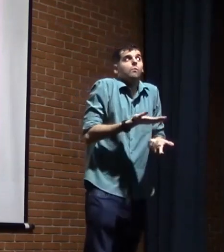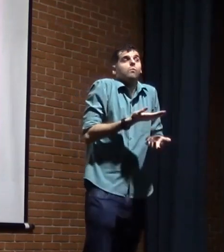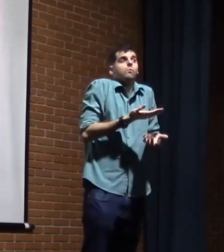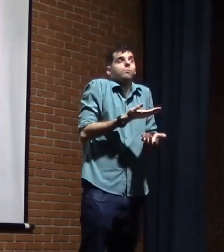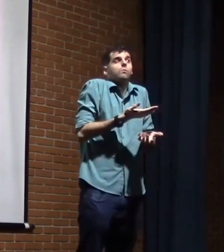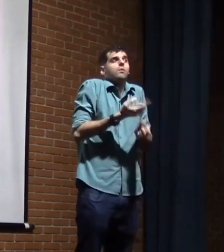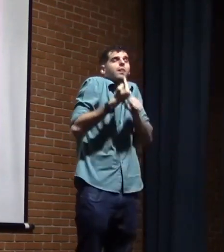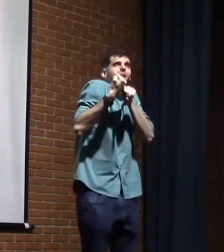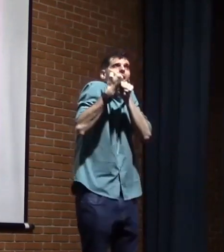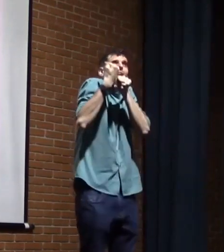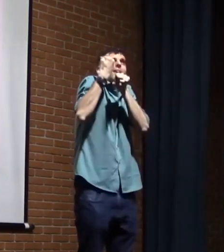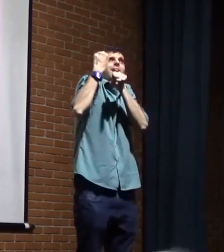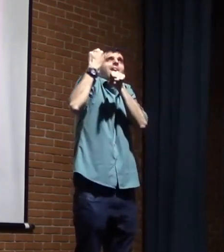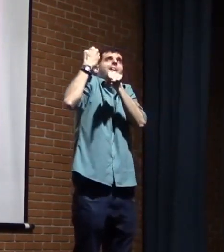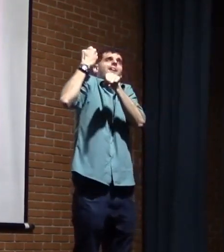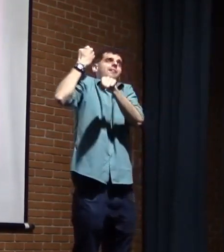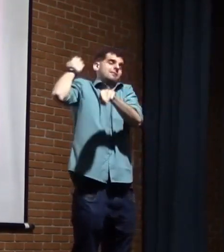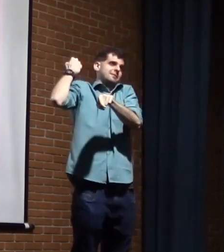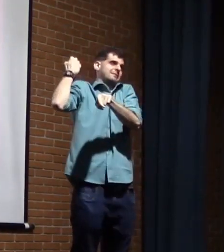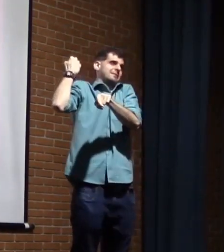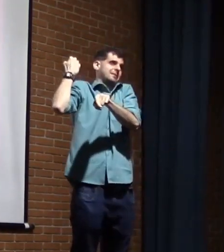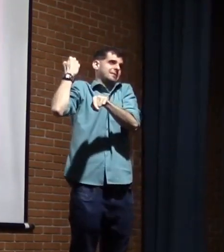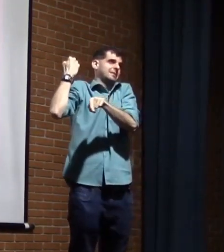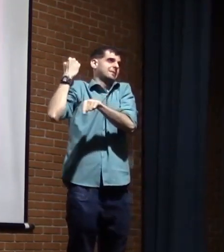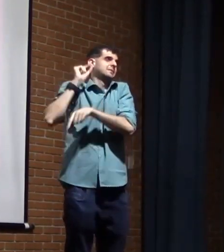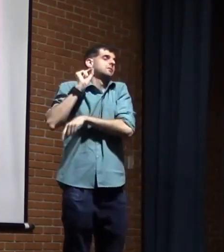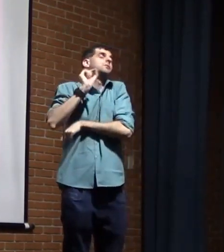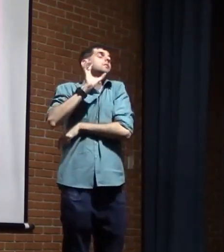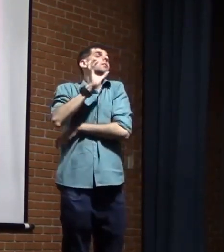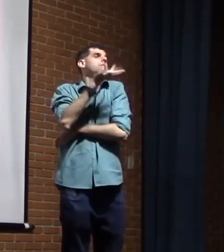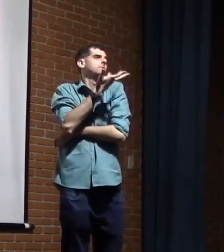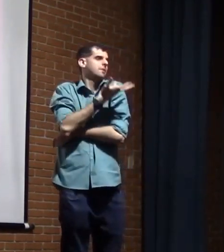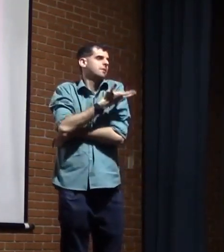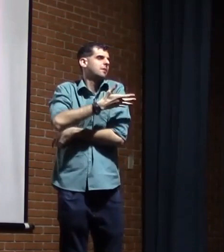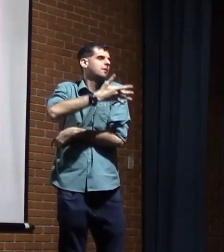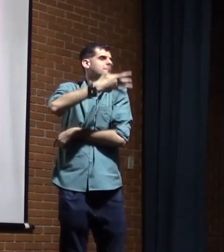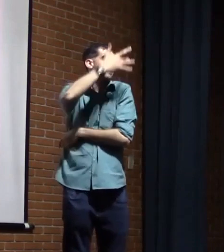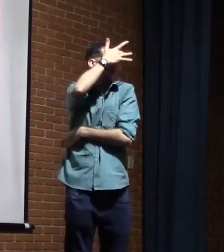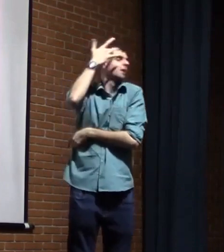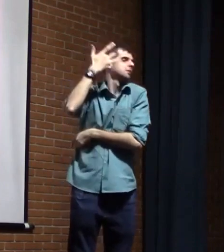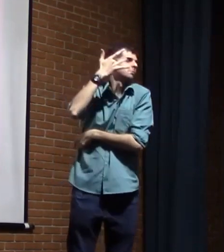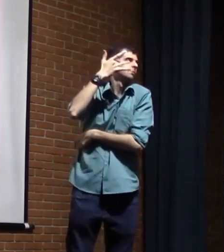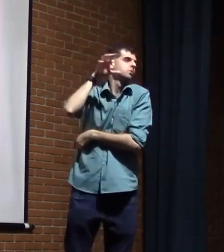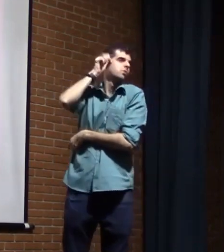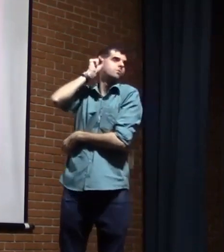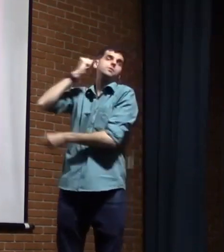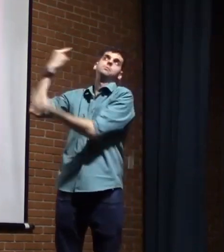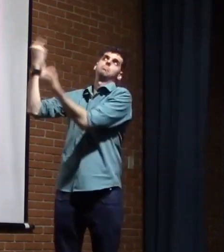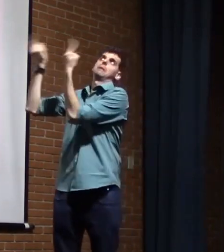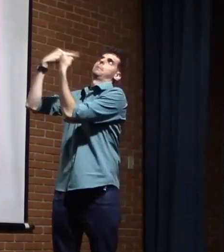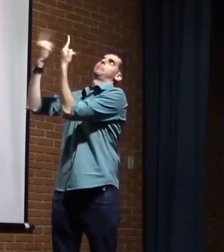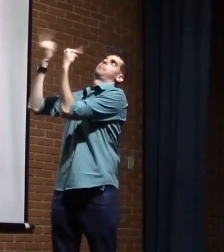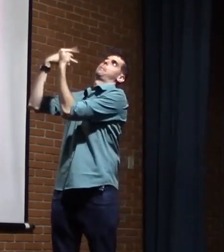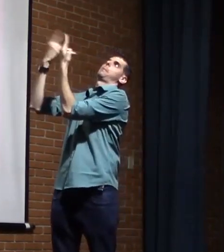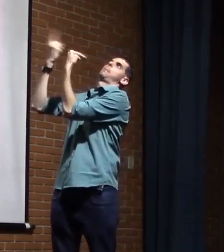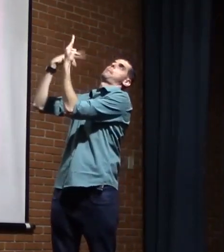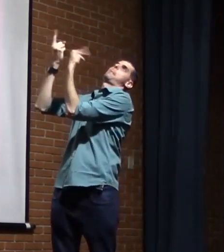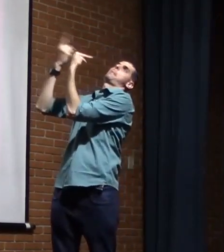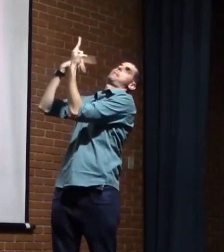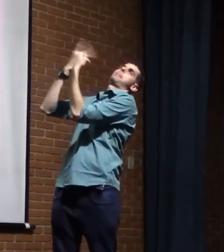realmente muito importante pensar nisso. Mas a gente se lembra há muito tempo atrás, né, do que aconteceu há muitos e muitos anos